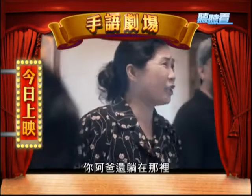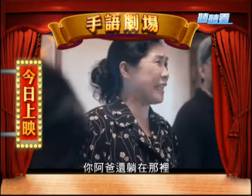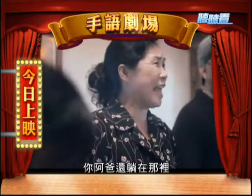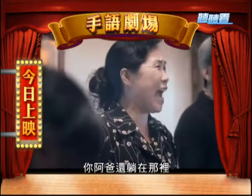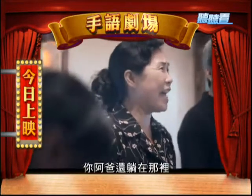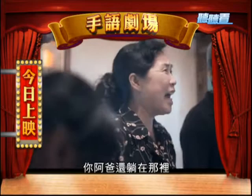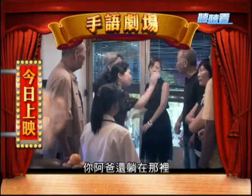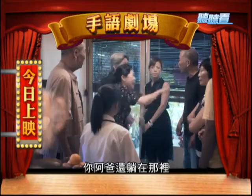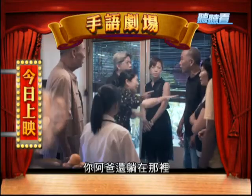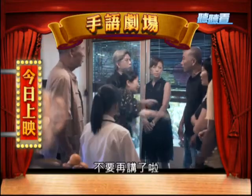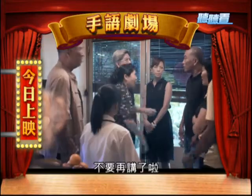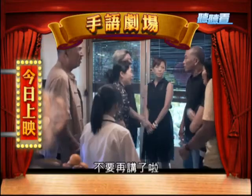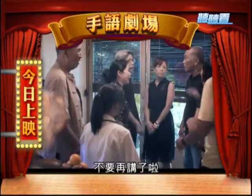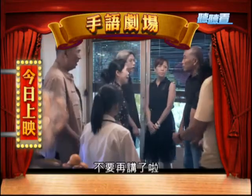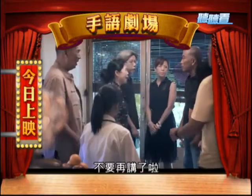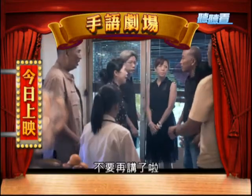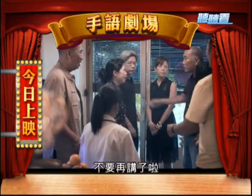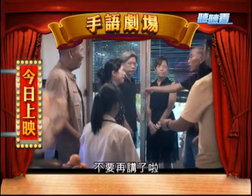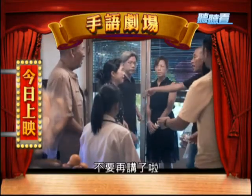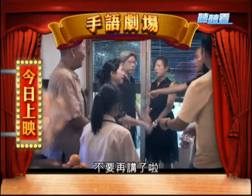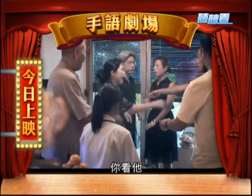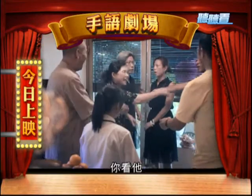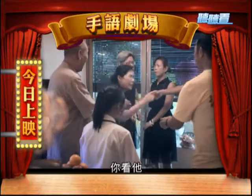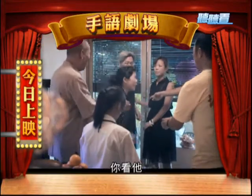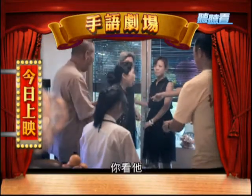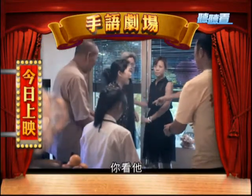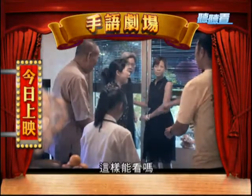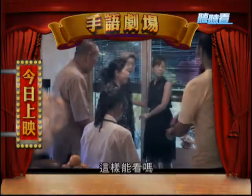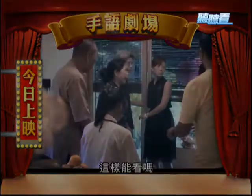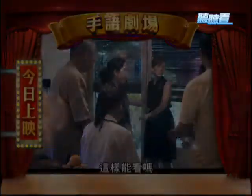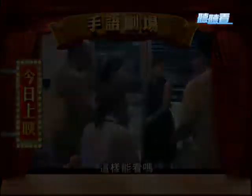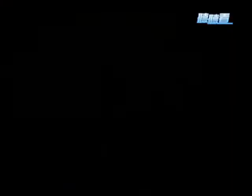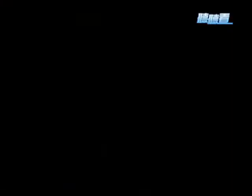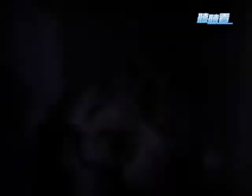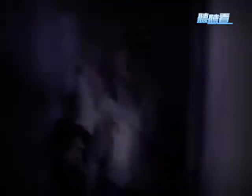听啦，莫阁讲啊啦， 我得看 伊啦，你都未看伊啦。